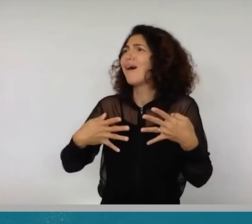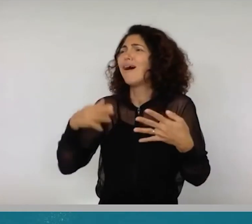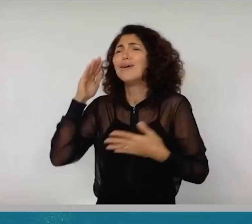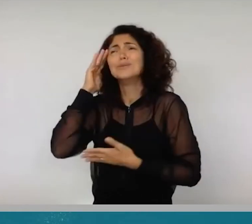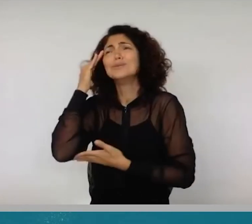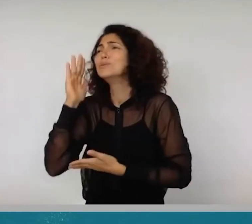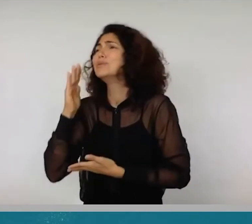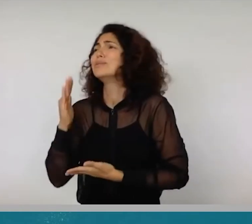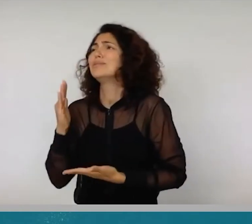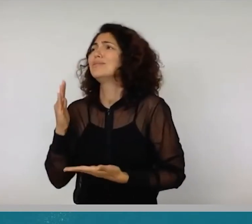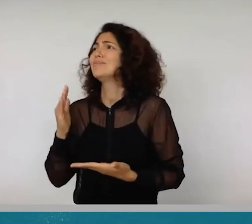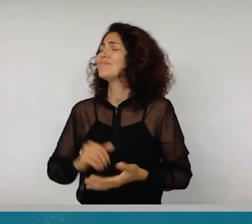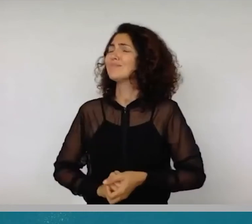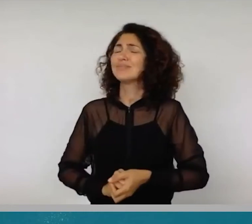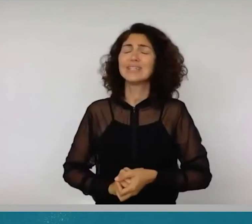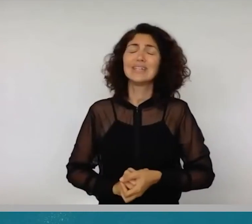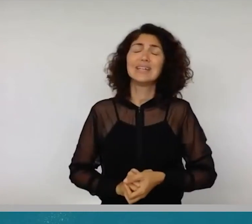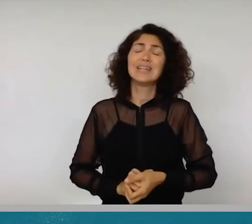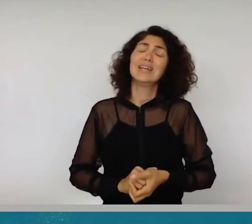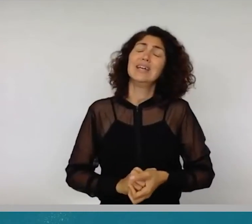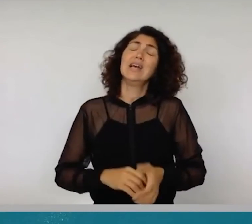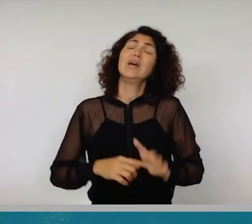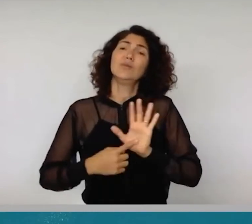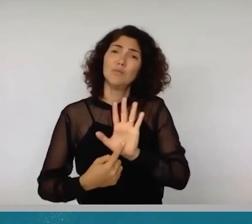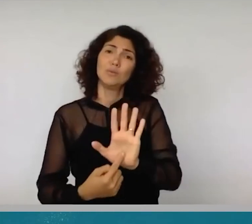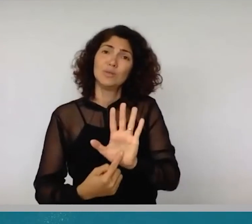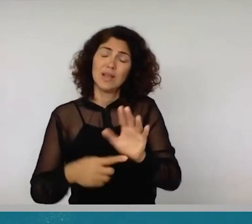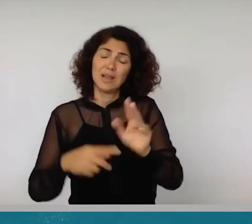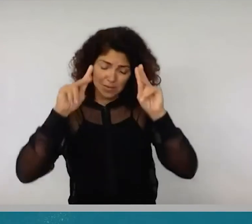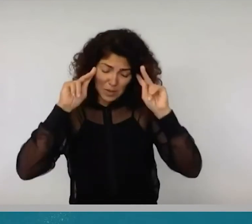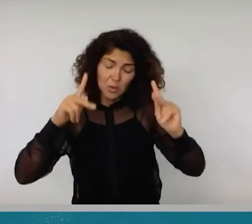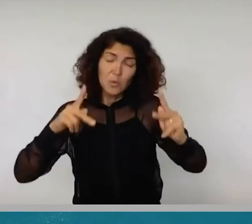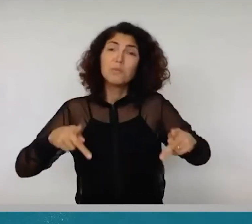o homem na verdade é tão insignificante,